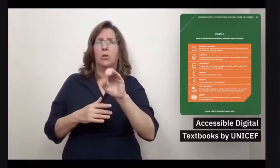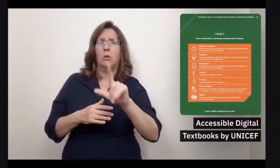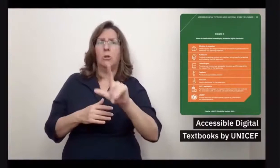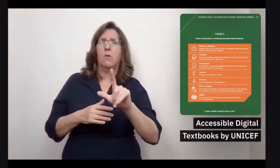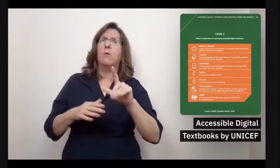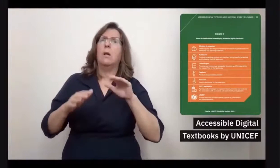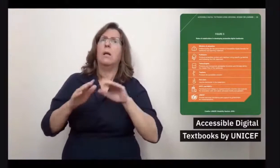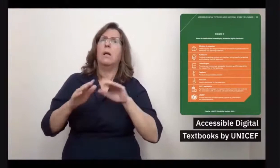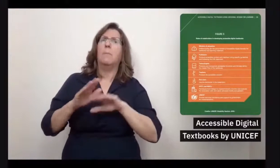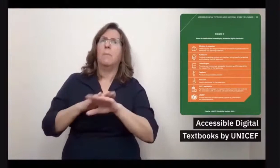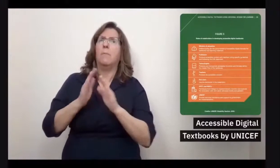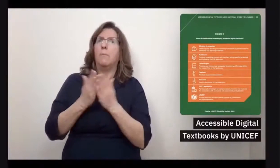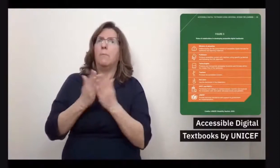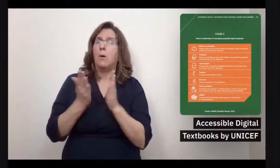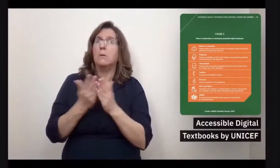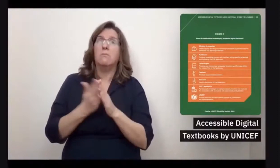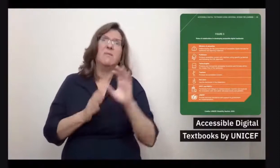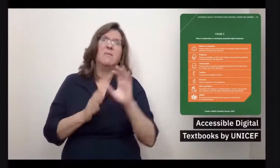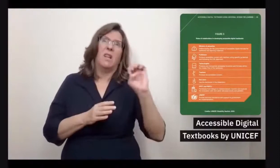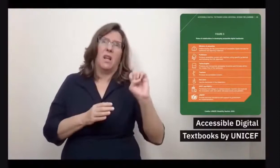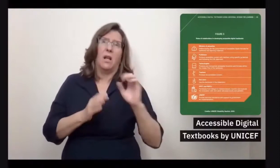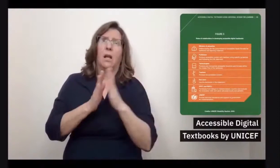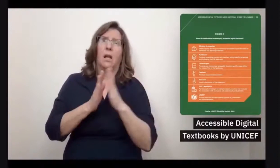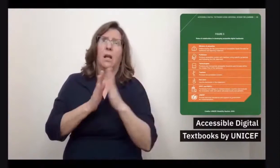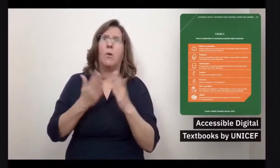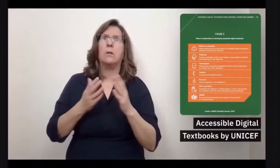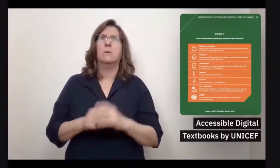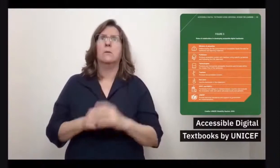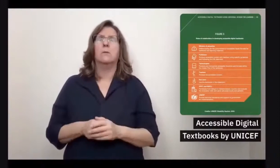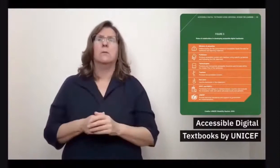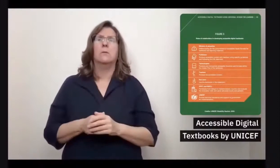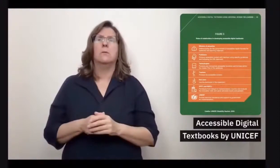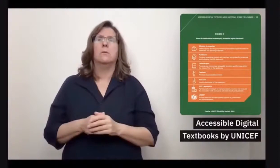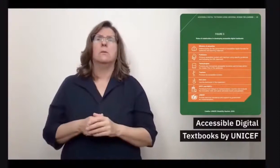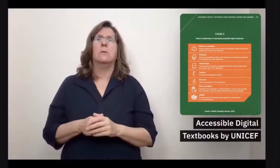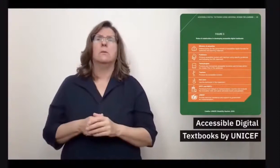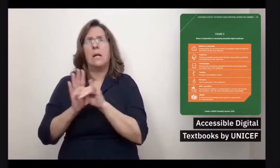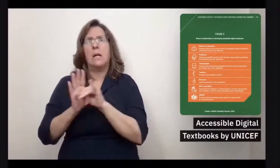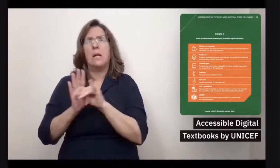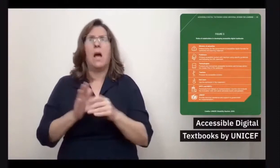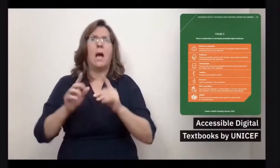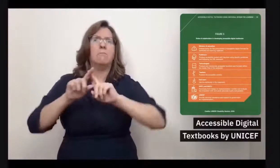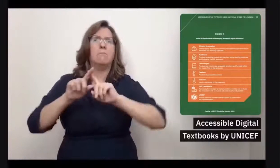para hacer el desarrollo de los libros. Las editoriales tienen la plataforma para tener el